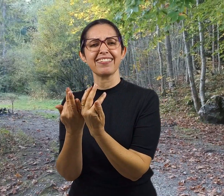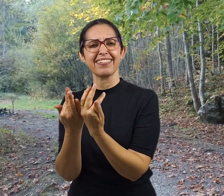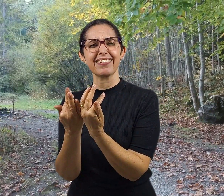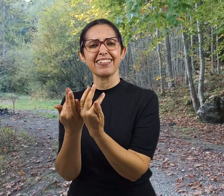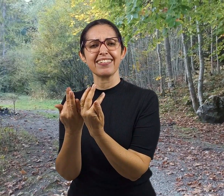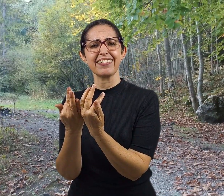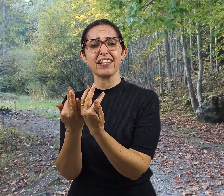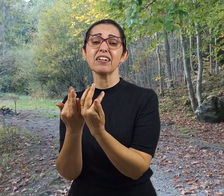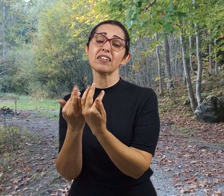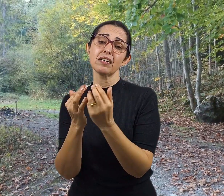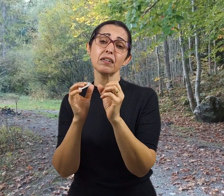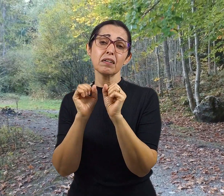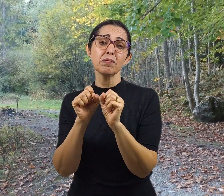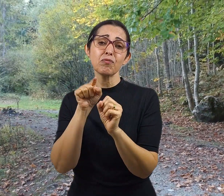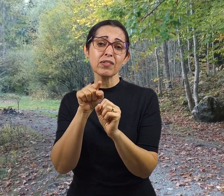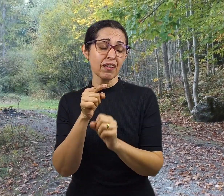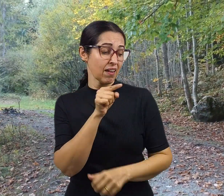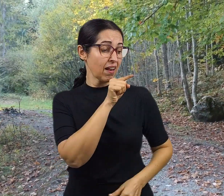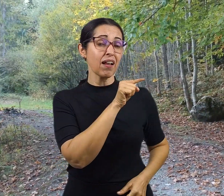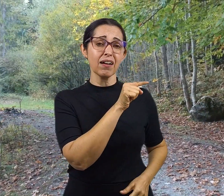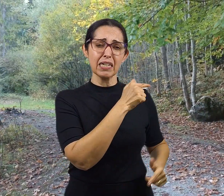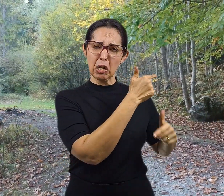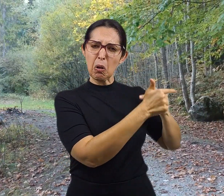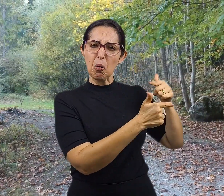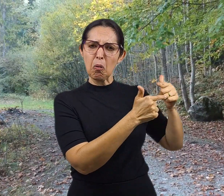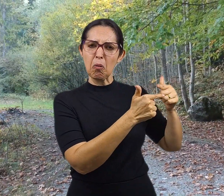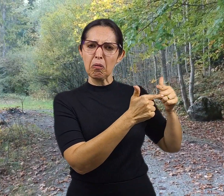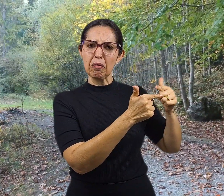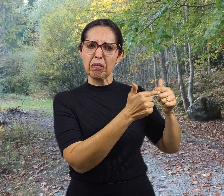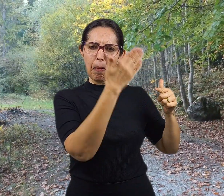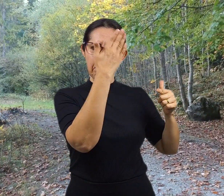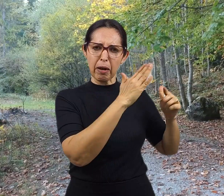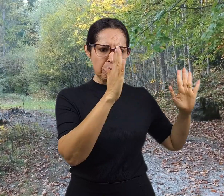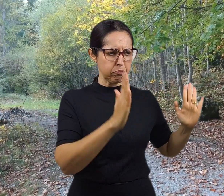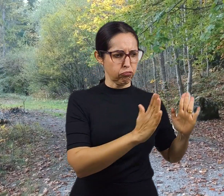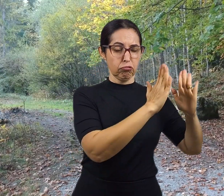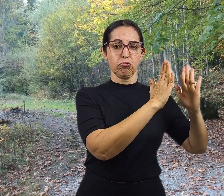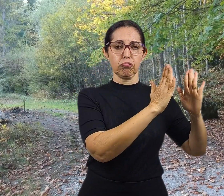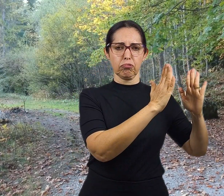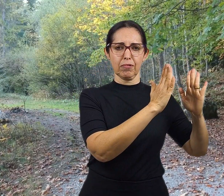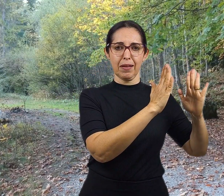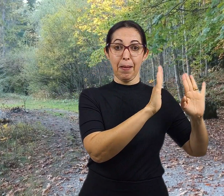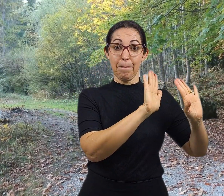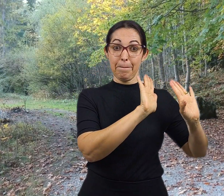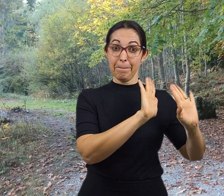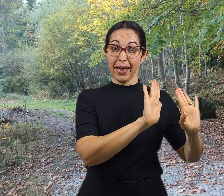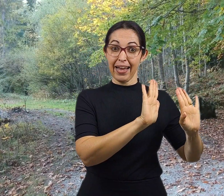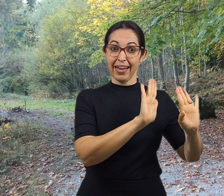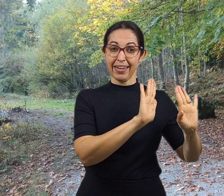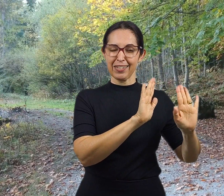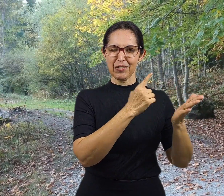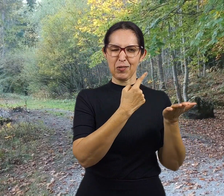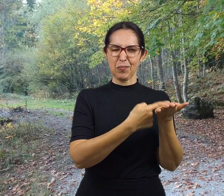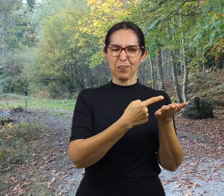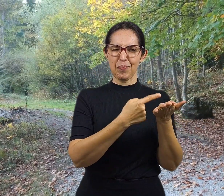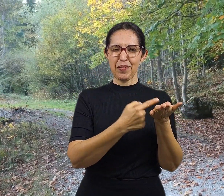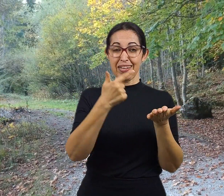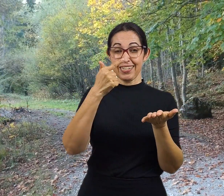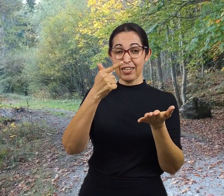luta o que você tiver que lutar no mundo, enfrenta suas provas diárias, mas 7h30 você chega aqui, tem um povo que é sua família, para